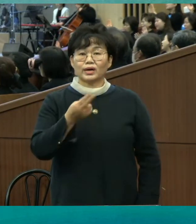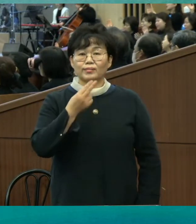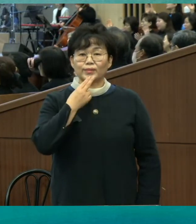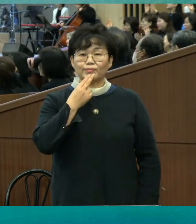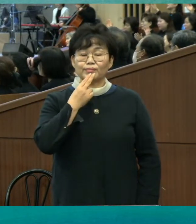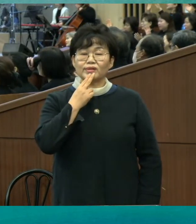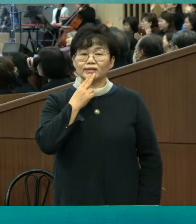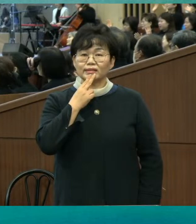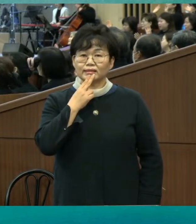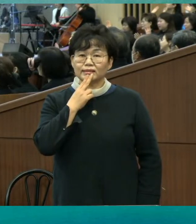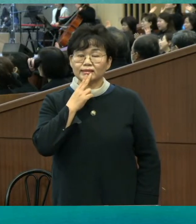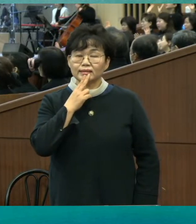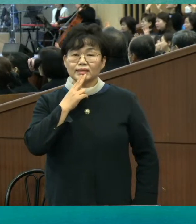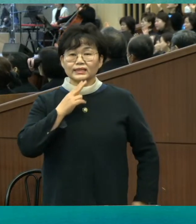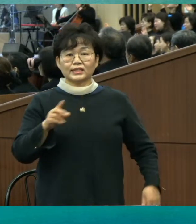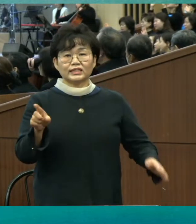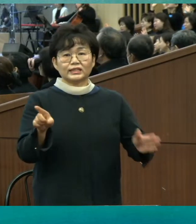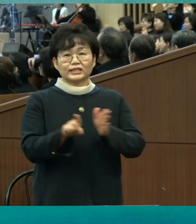변함없는